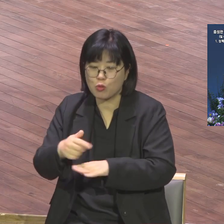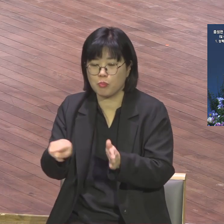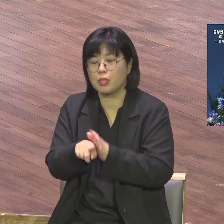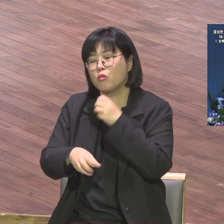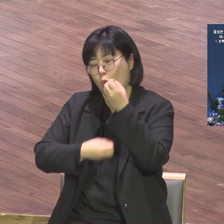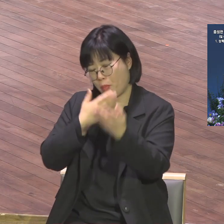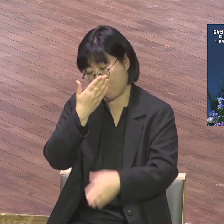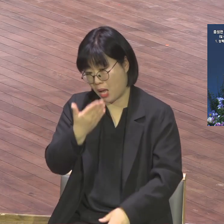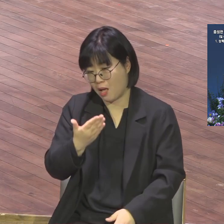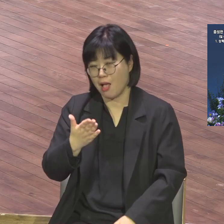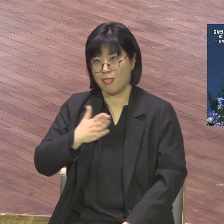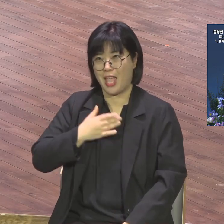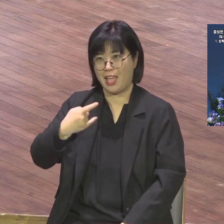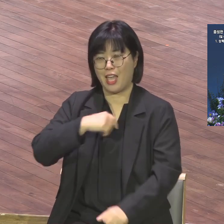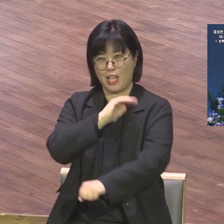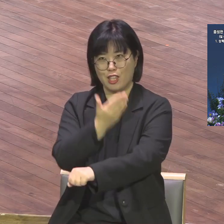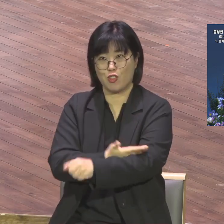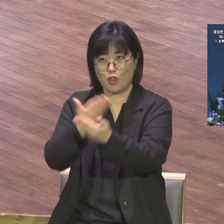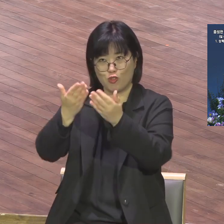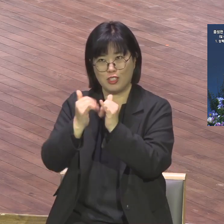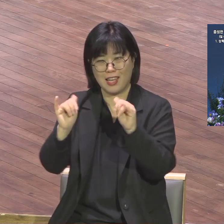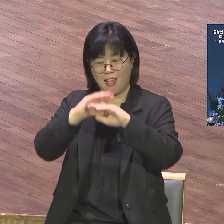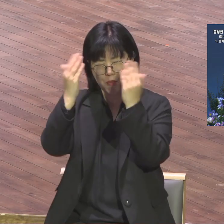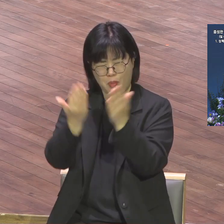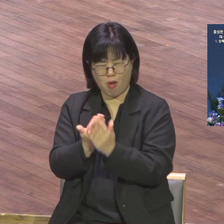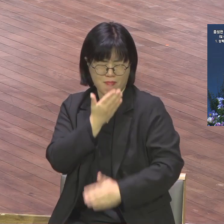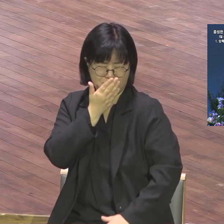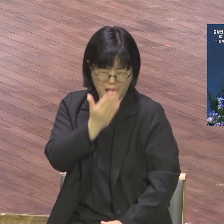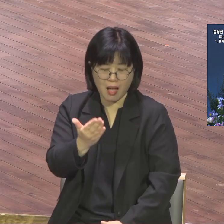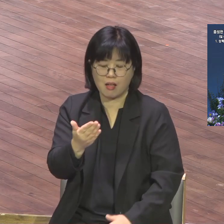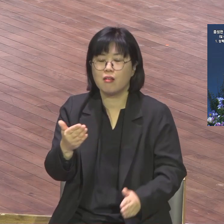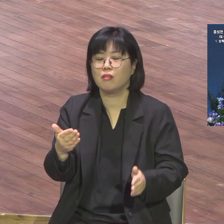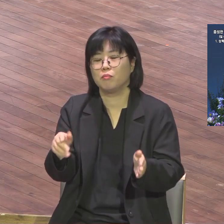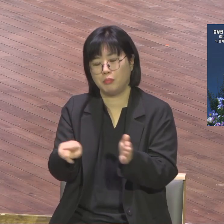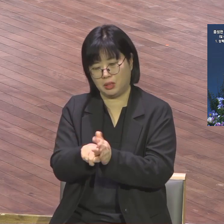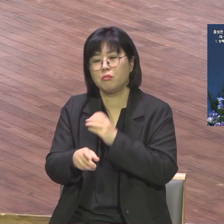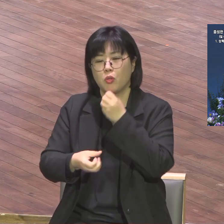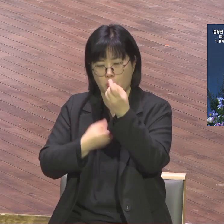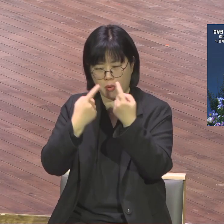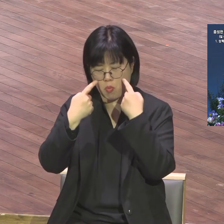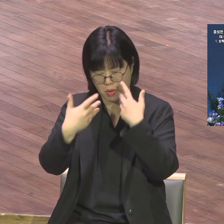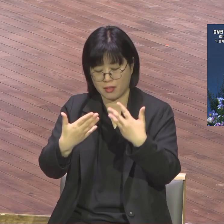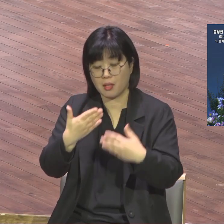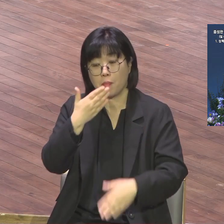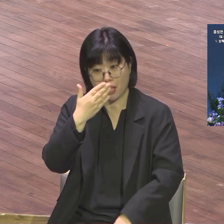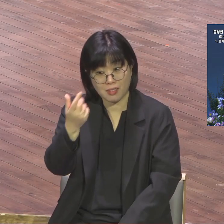우리가 이 고백을 잘 봐야 됩니다. 많은 사람들이 전반부 초점에 많이 그렇게